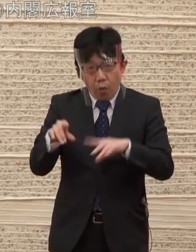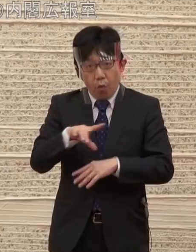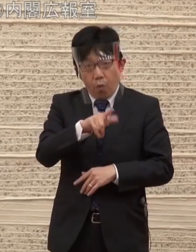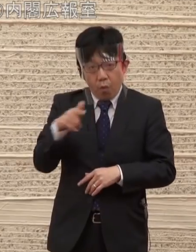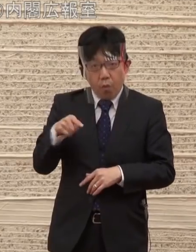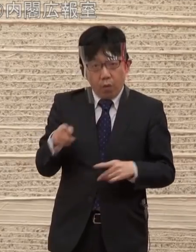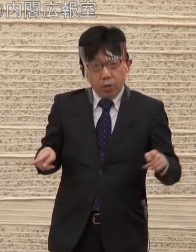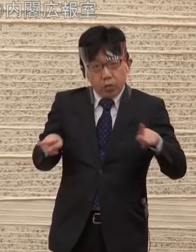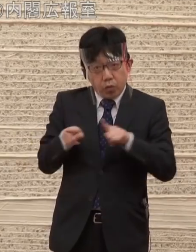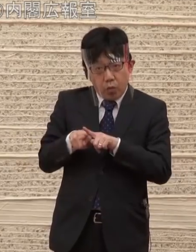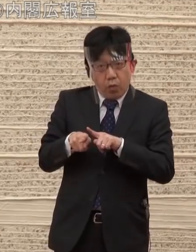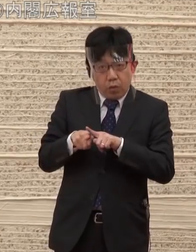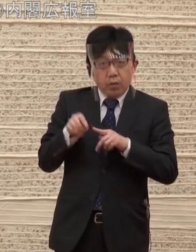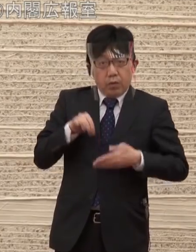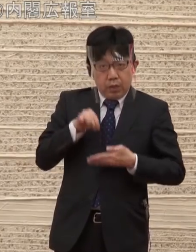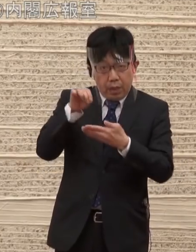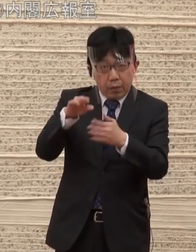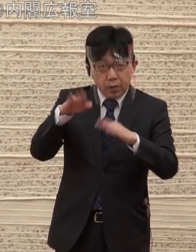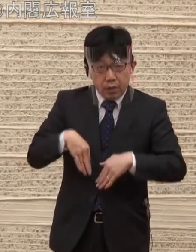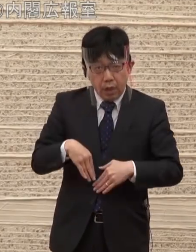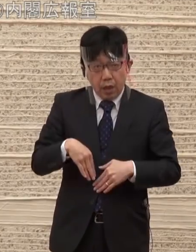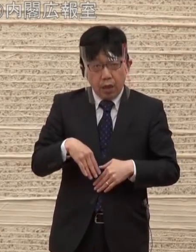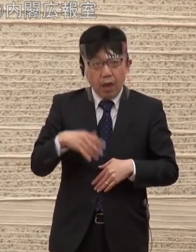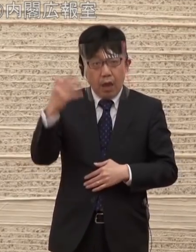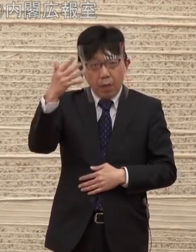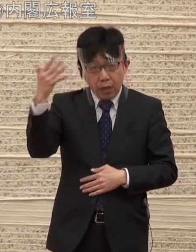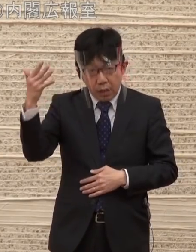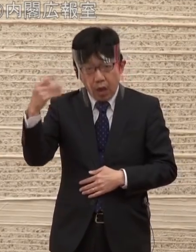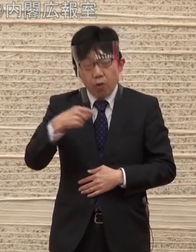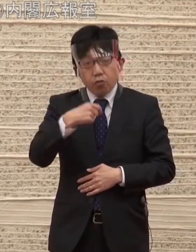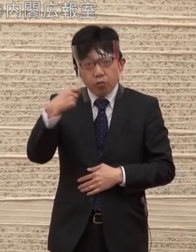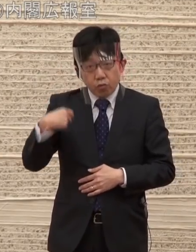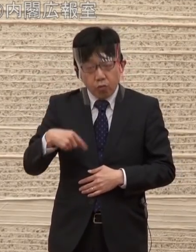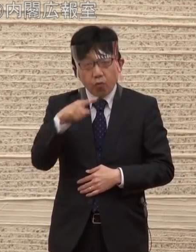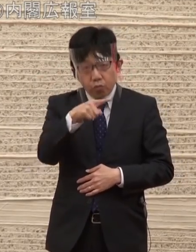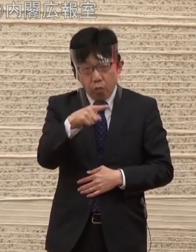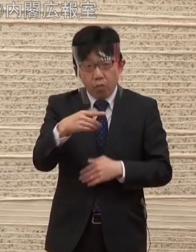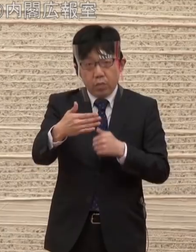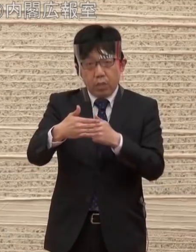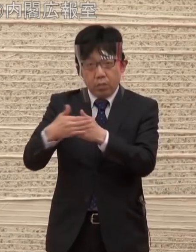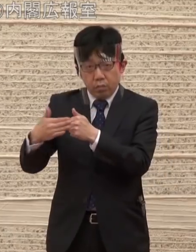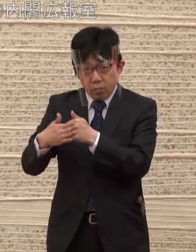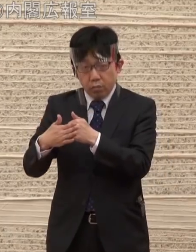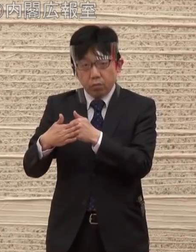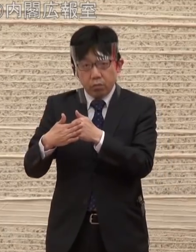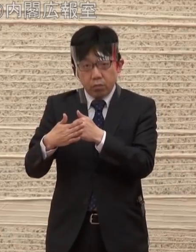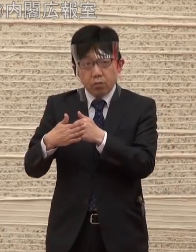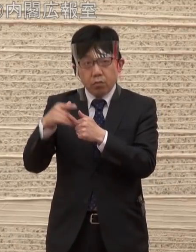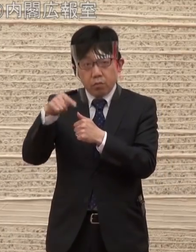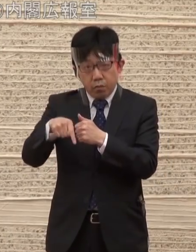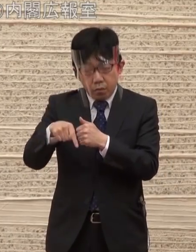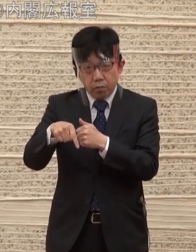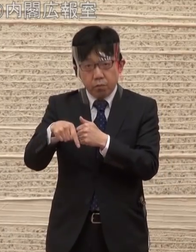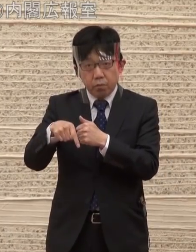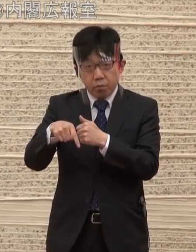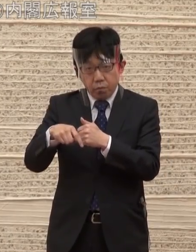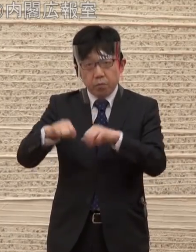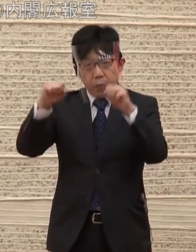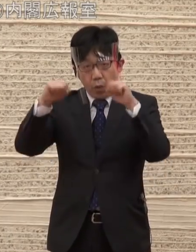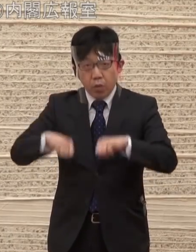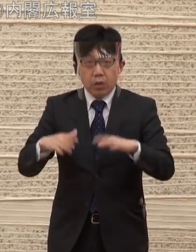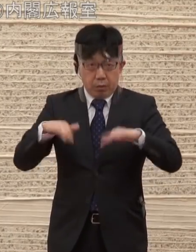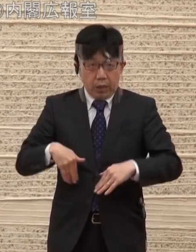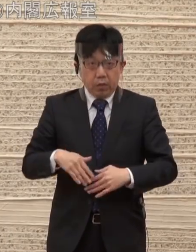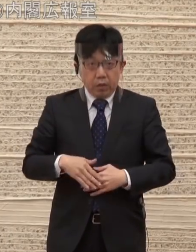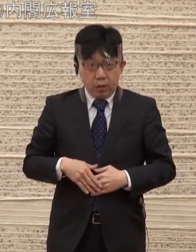提出をしましたが米国やあるいは中国も賛同してコンセンサスを得ることができました